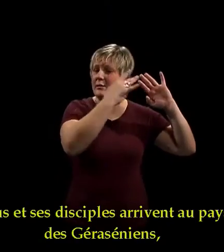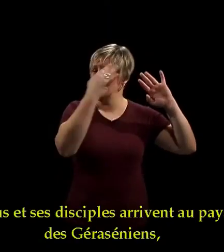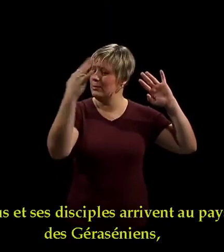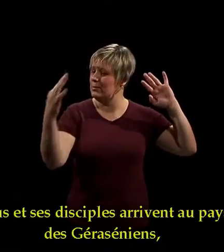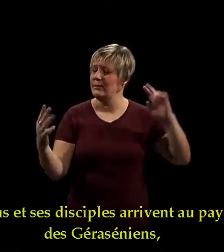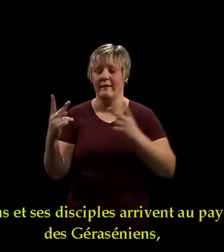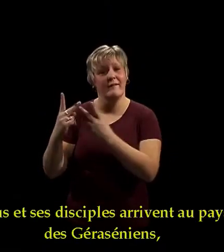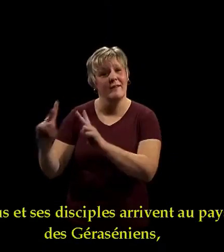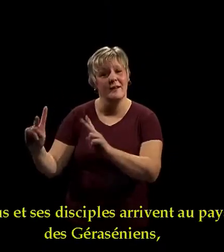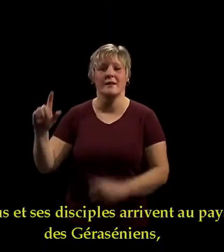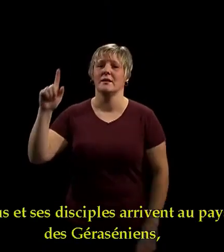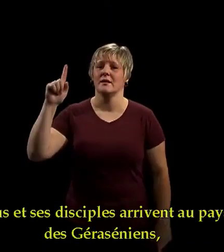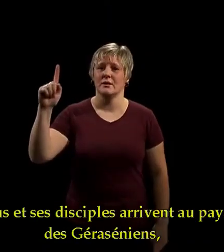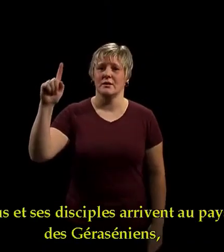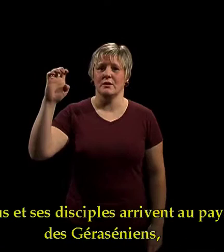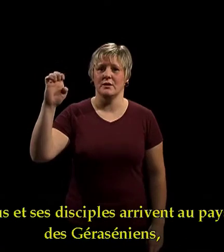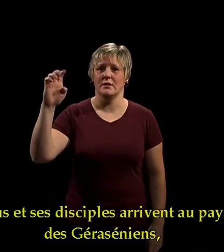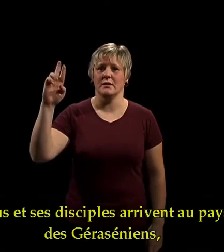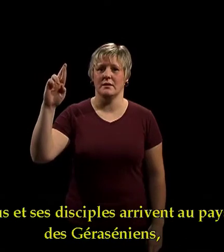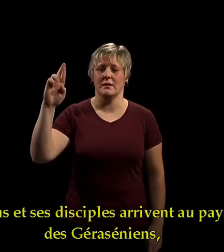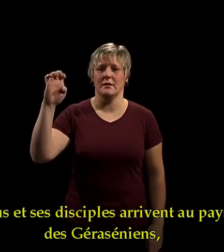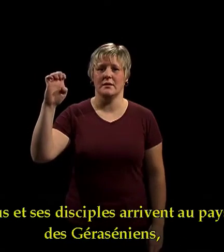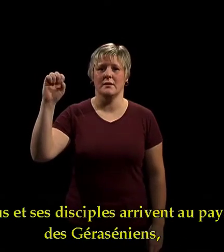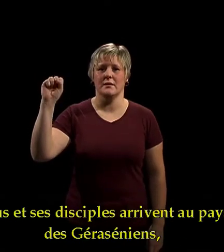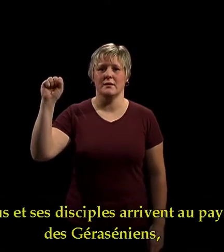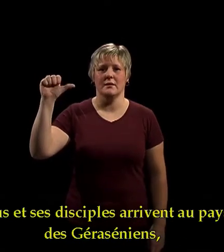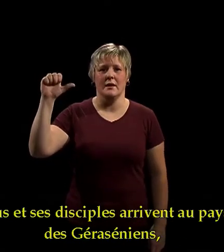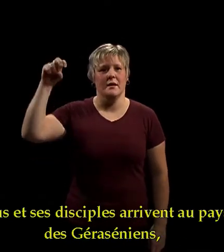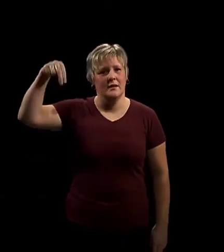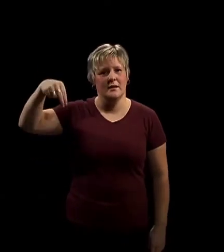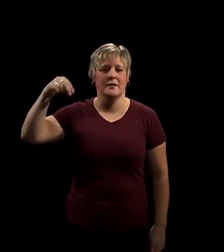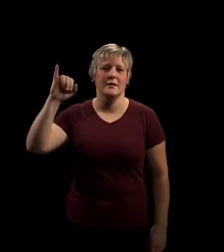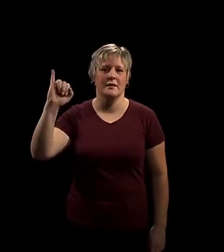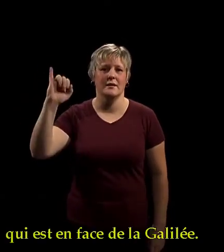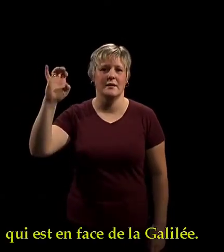Jésus et ses disciples arrivent au pays des Géraséniens, qui est en face de la Galilée.